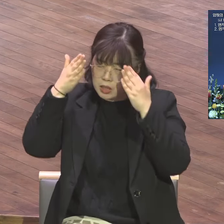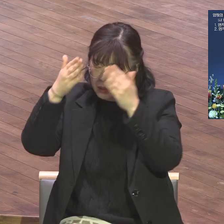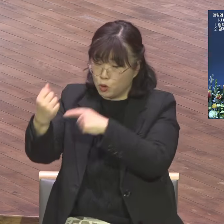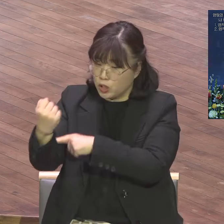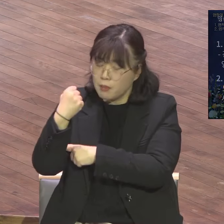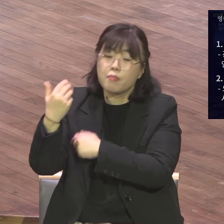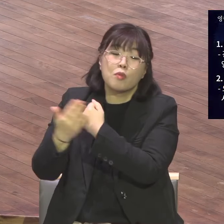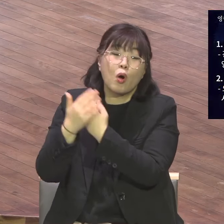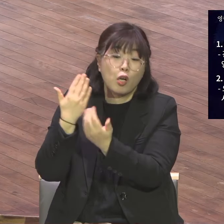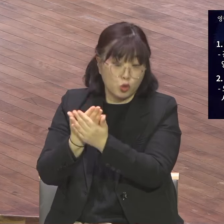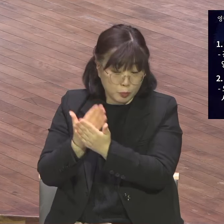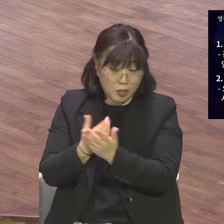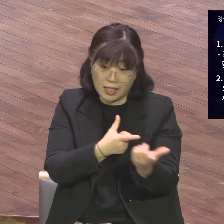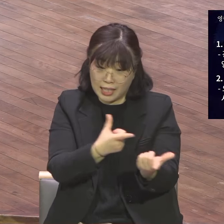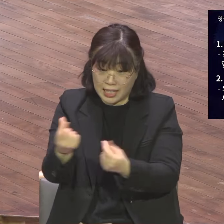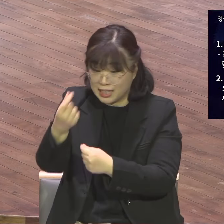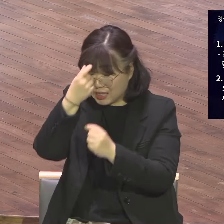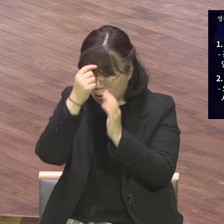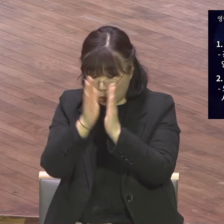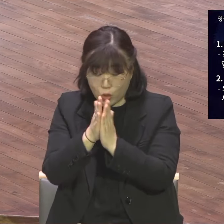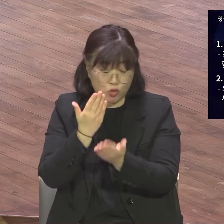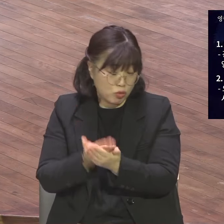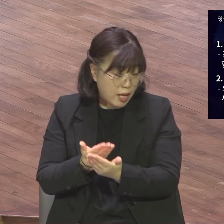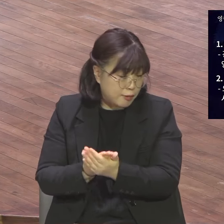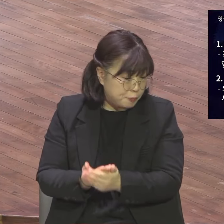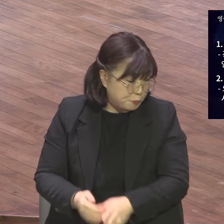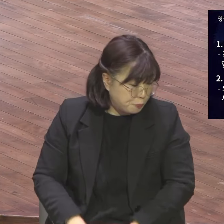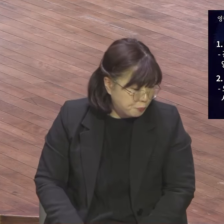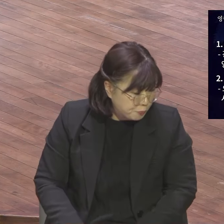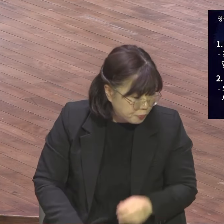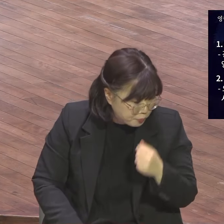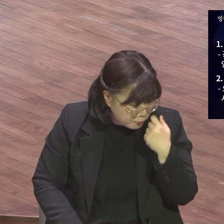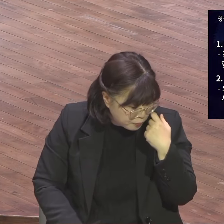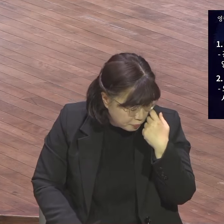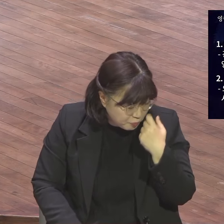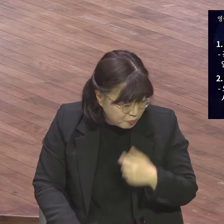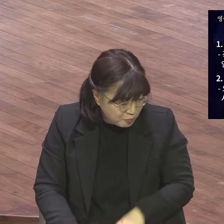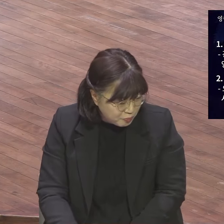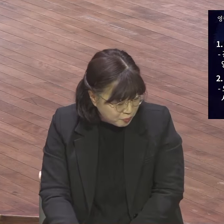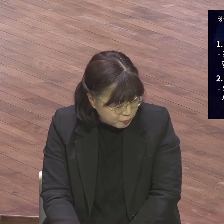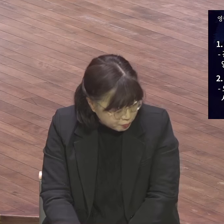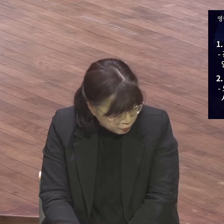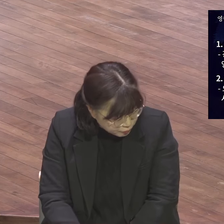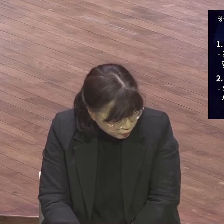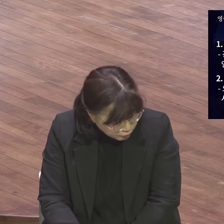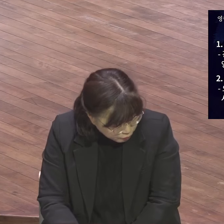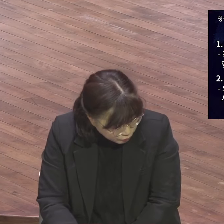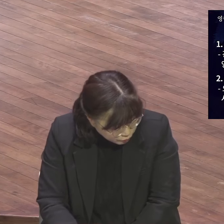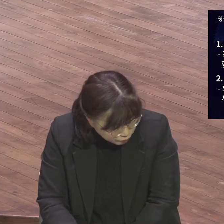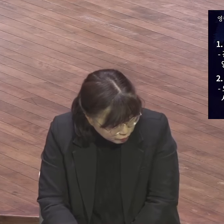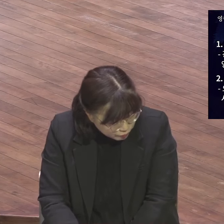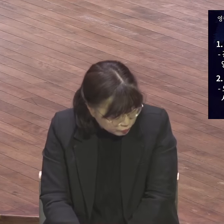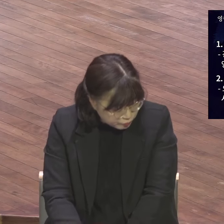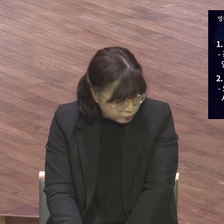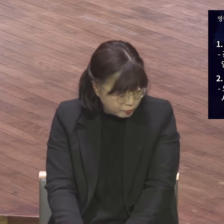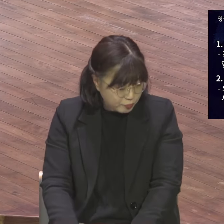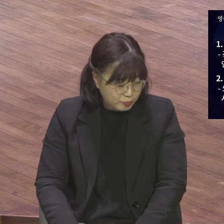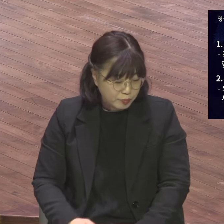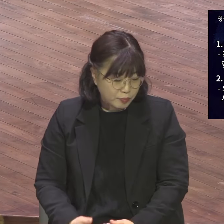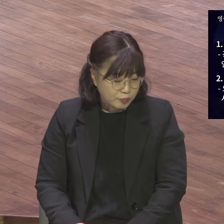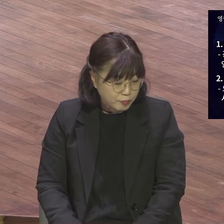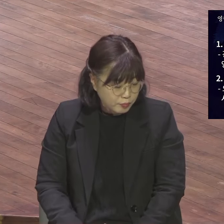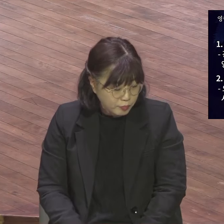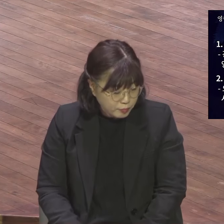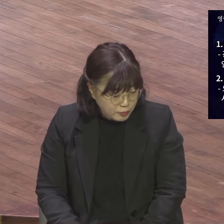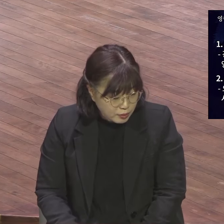제 기도하겠습니다. 주여 사랑했소 우리 아버지 하나님 영적 모든 성도들 2024년도 참으로